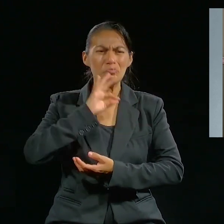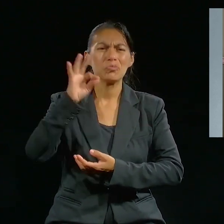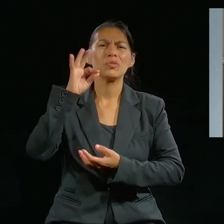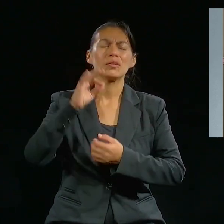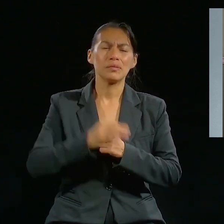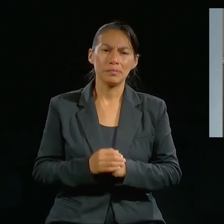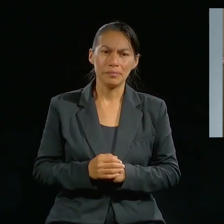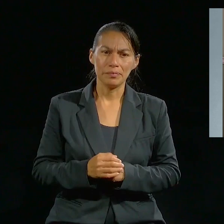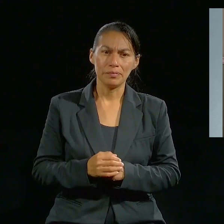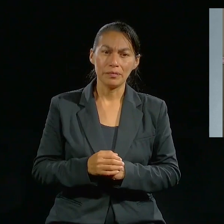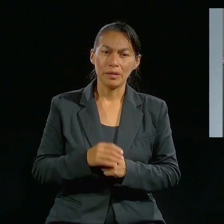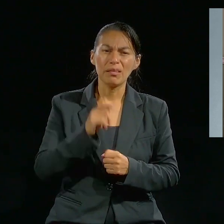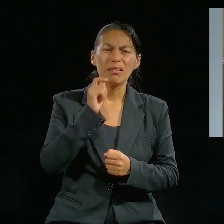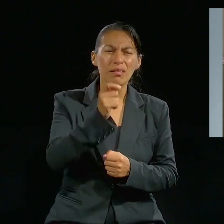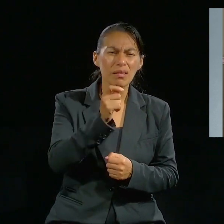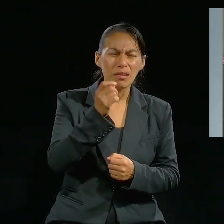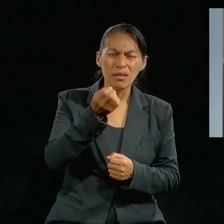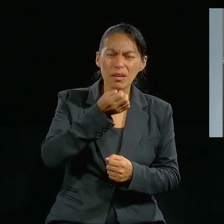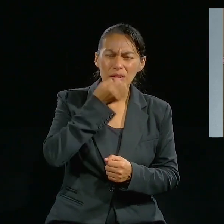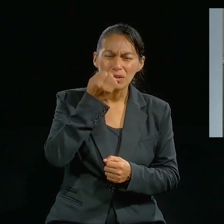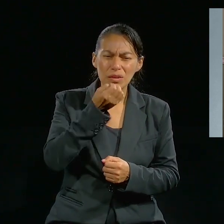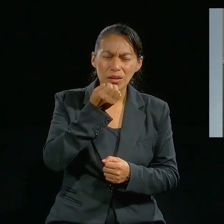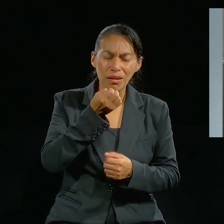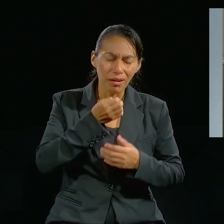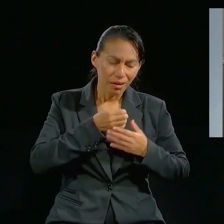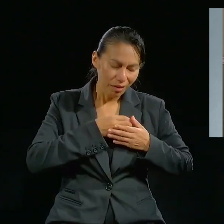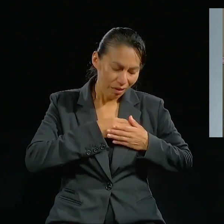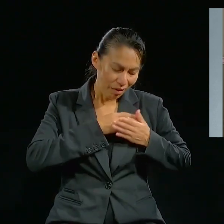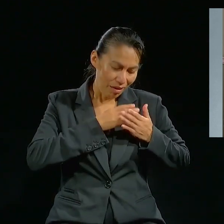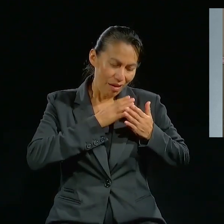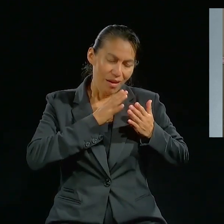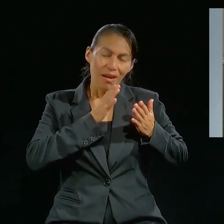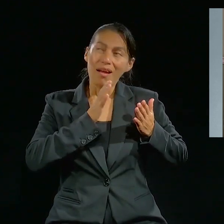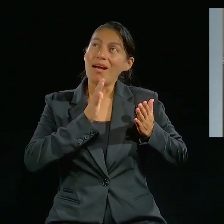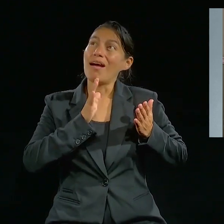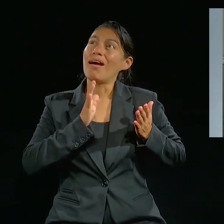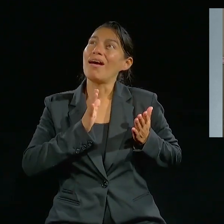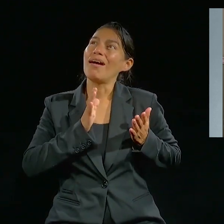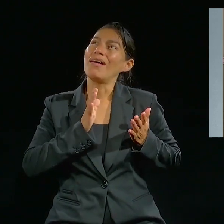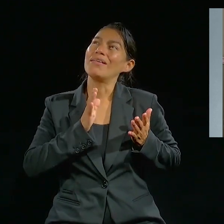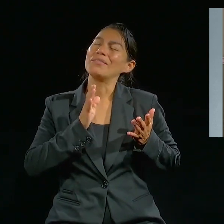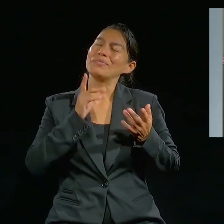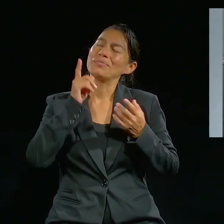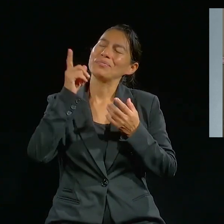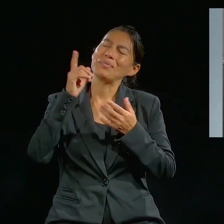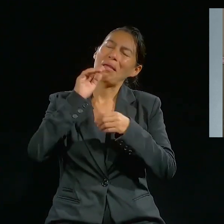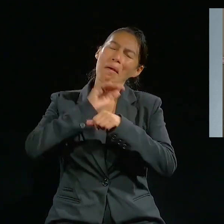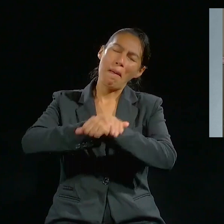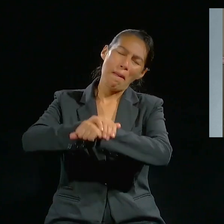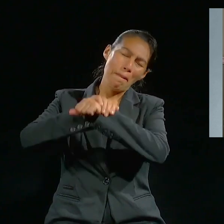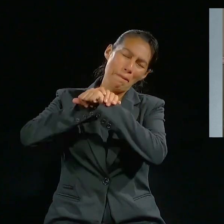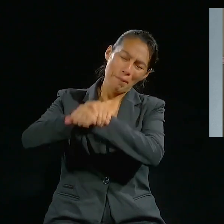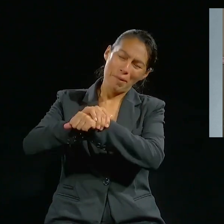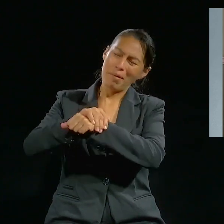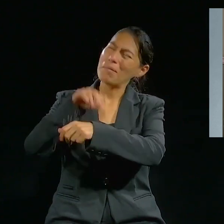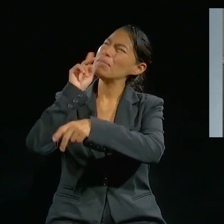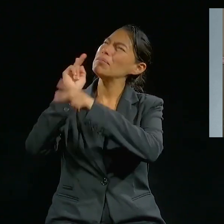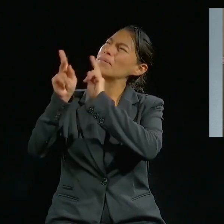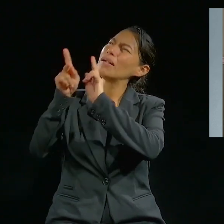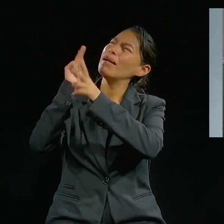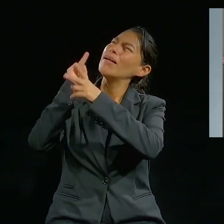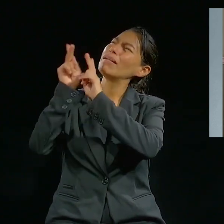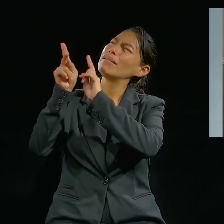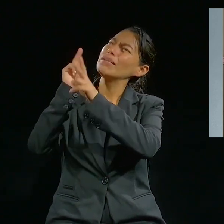Y es que orar es el acto de abrir nuestro corazón a Dios como a un amigo. Y más que un